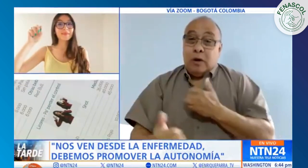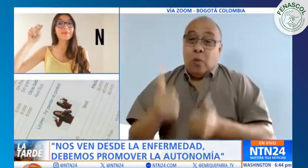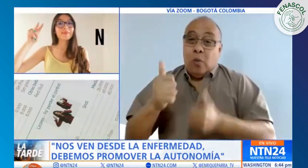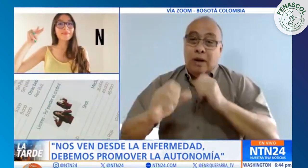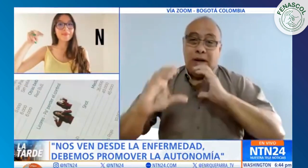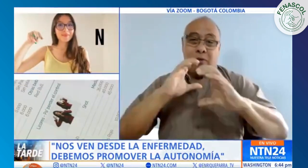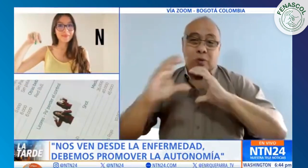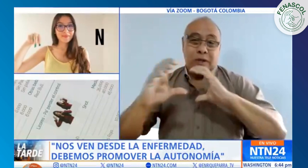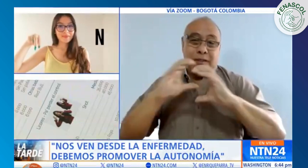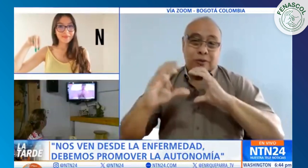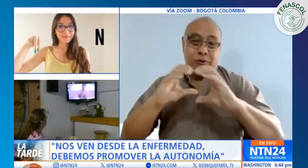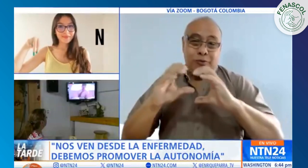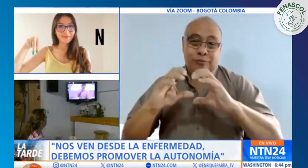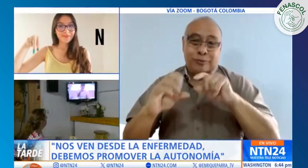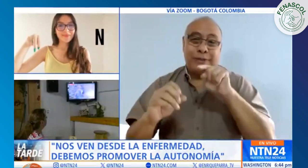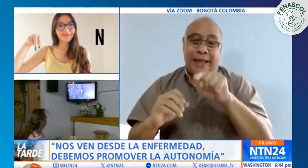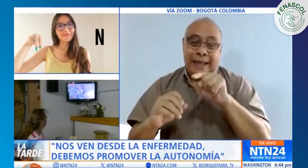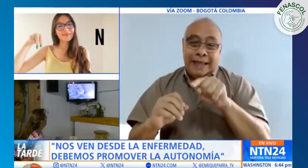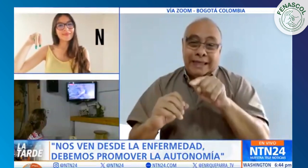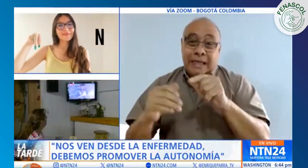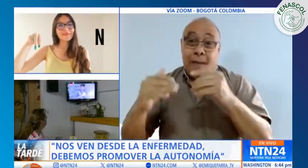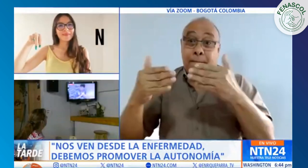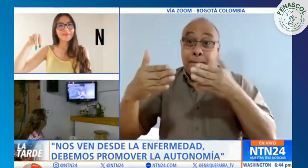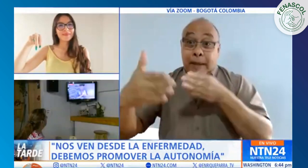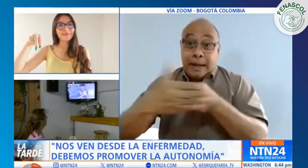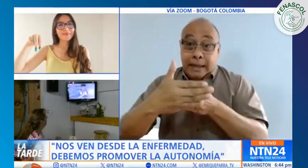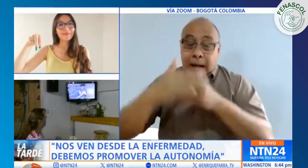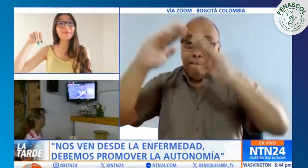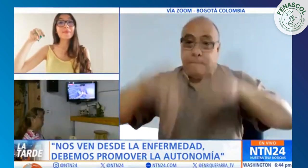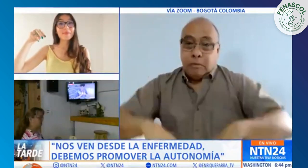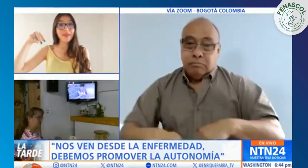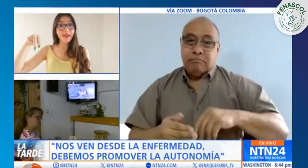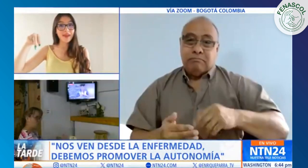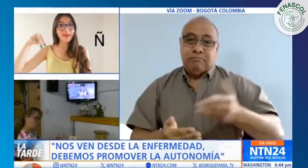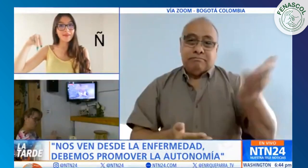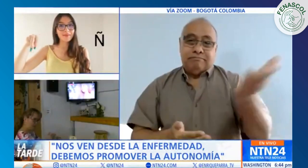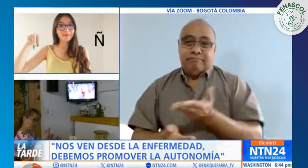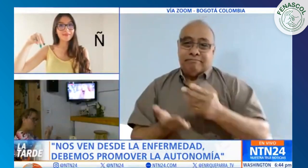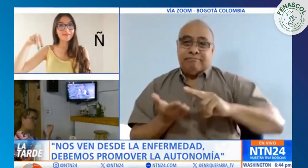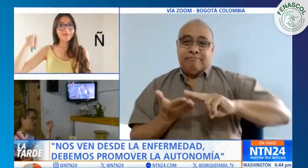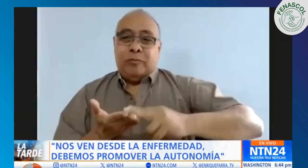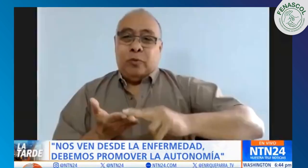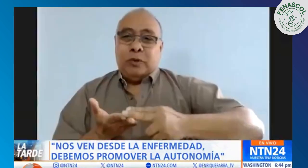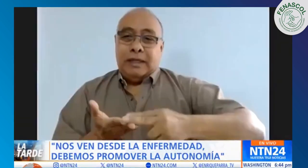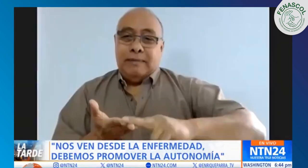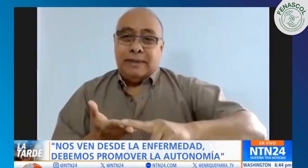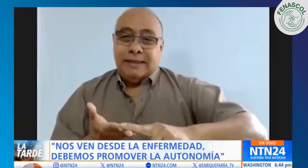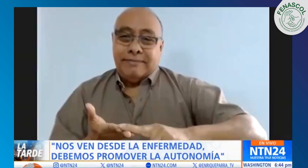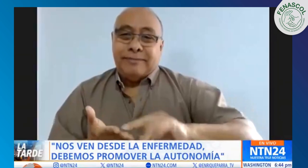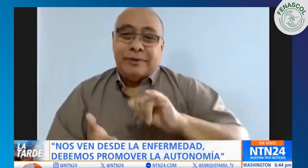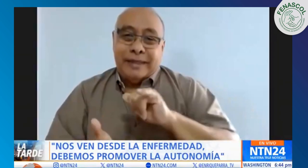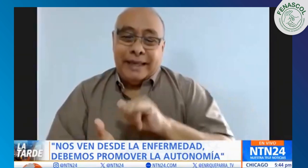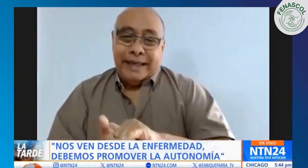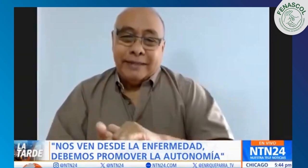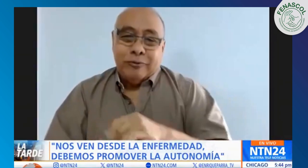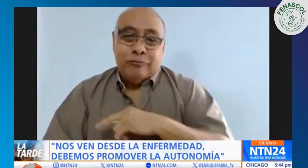pues sabemos que la discapacidad no es que la tenga la persona, sino que es el entorno que no está preparado para personas que